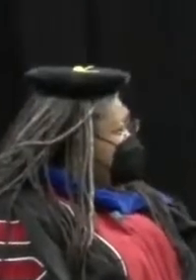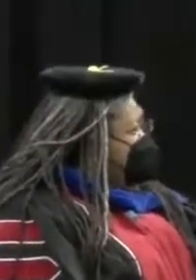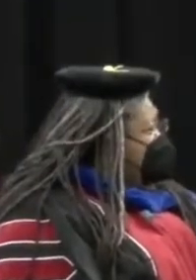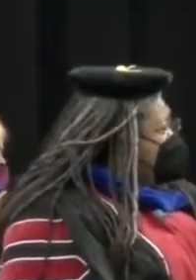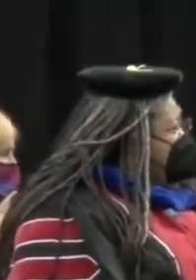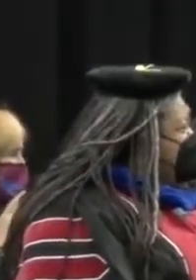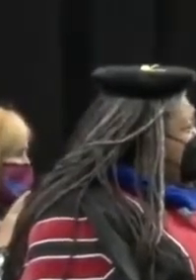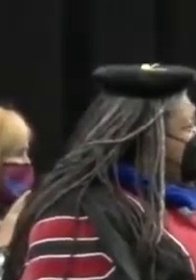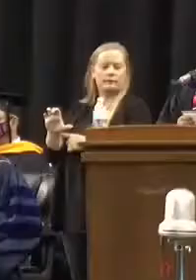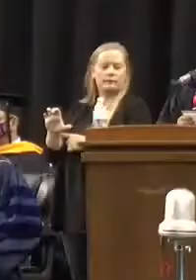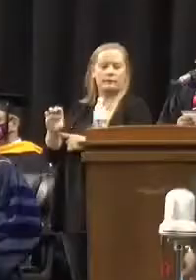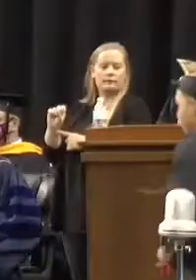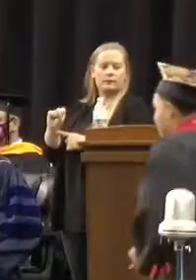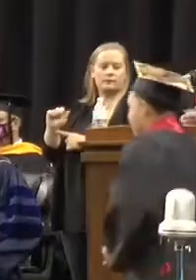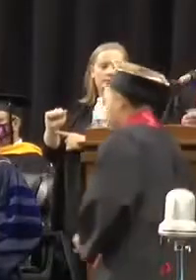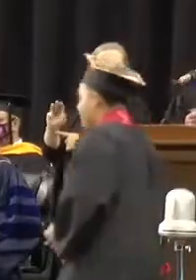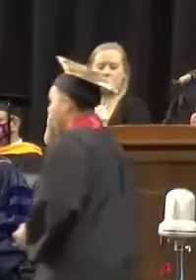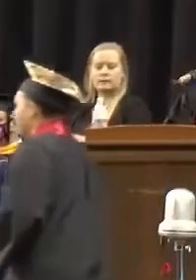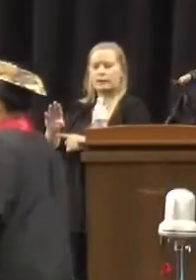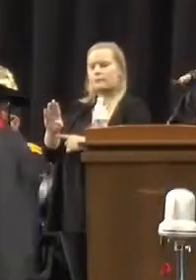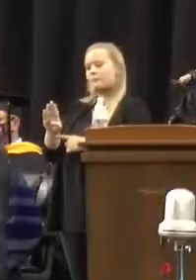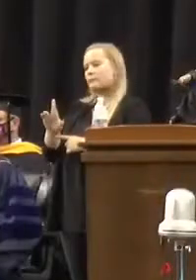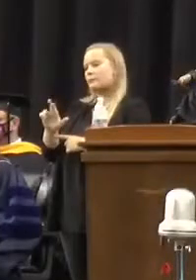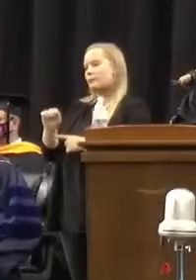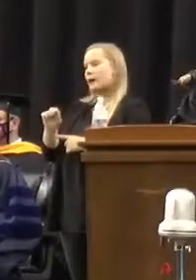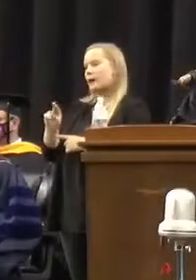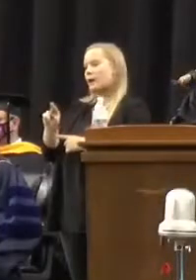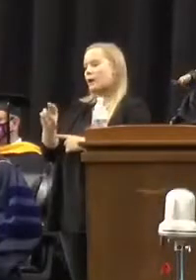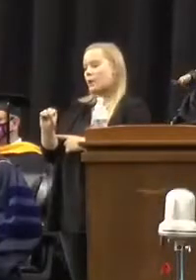Dominic Gabriel Zambrano.